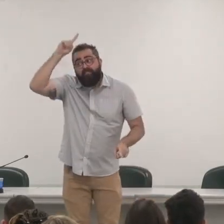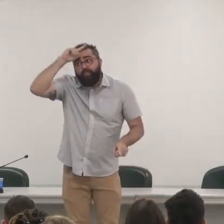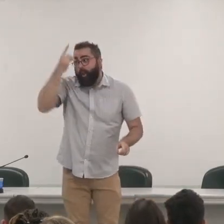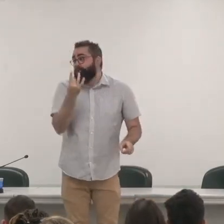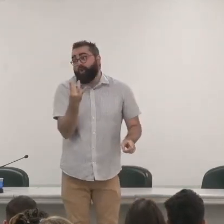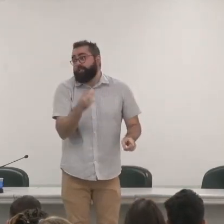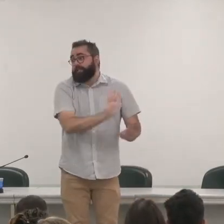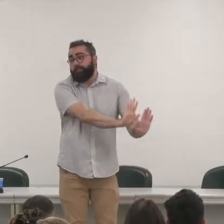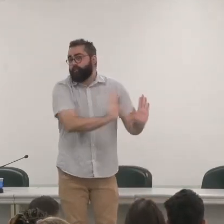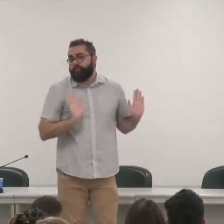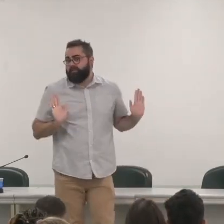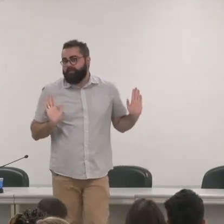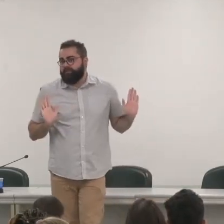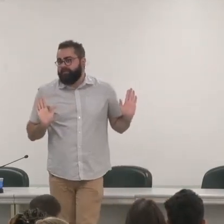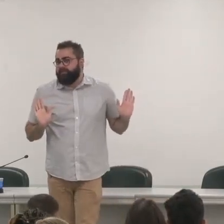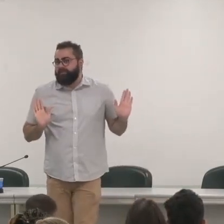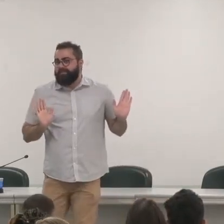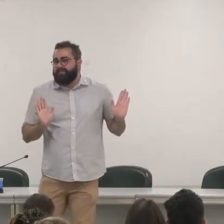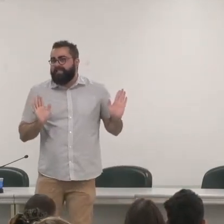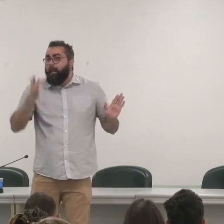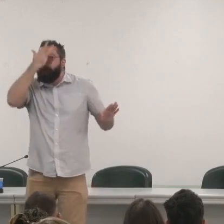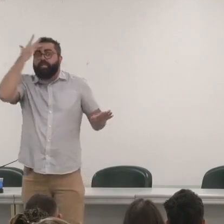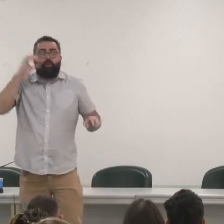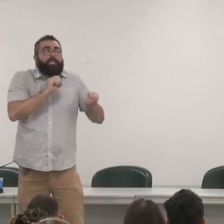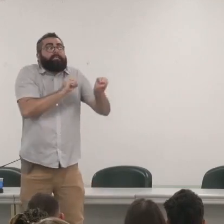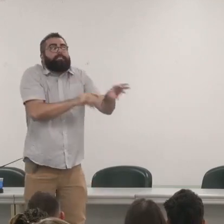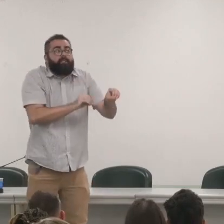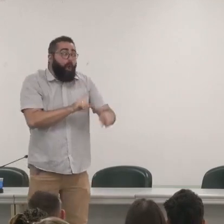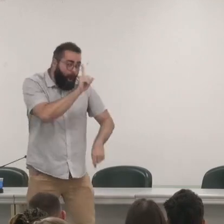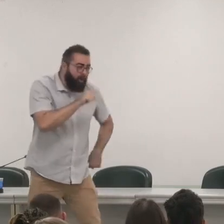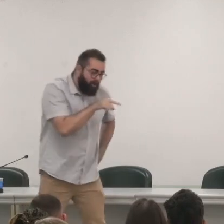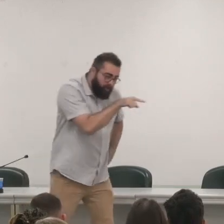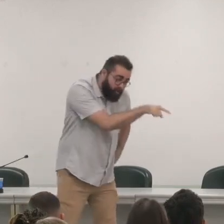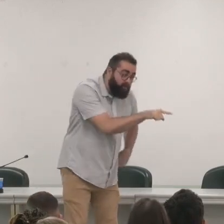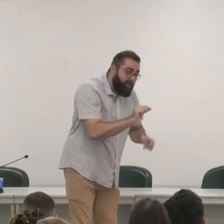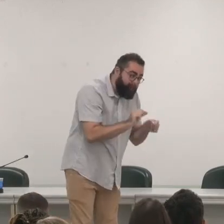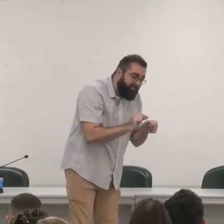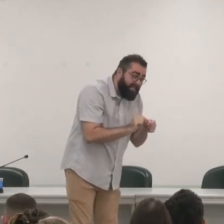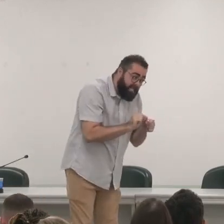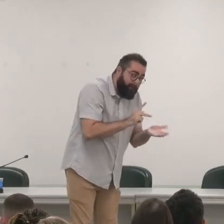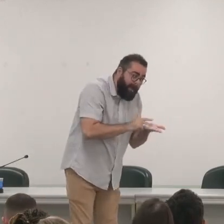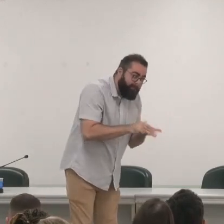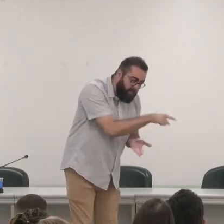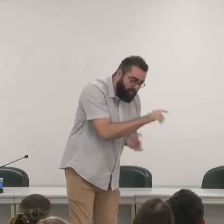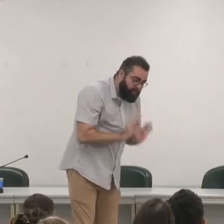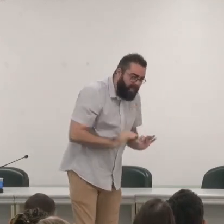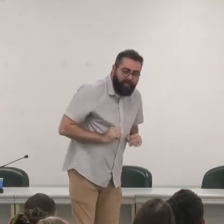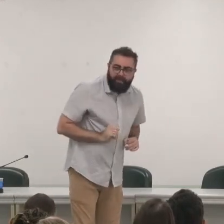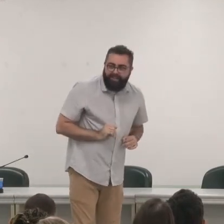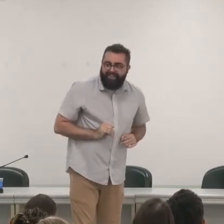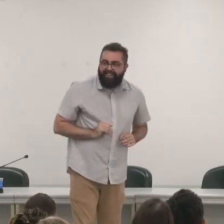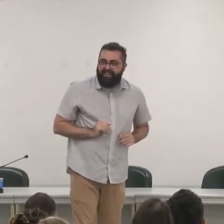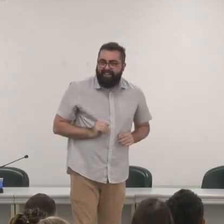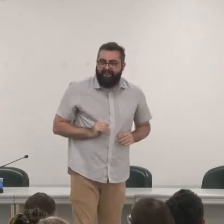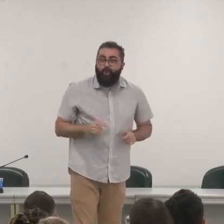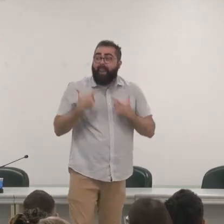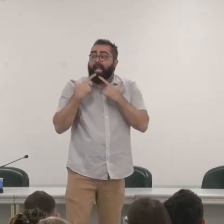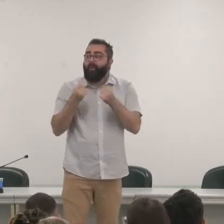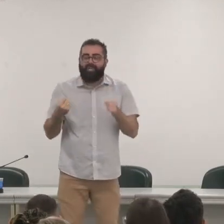Porque é uma língua que emerge espontaneamente das pessoas surdas. Não teve nenhum tipo de instrução para